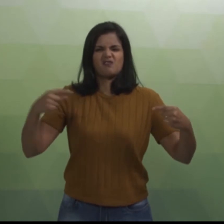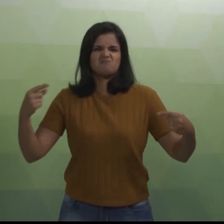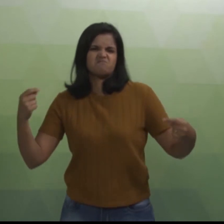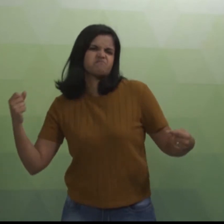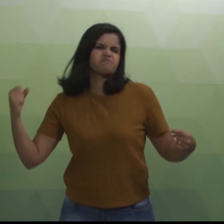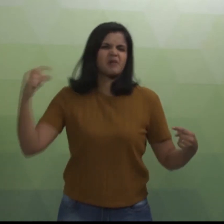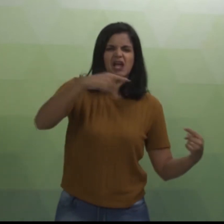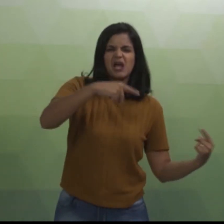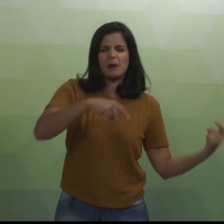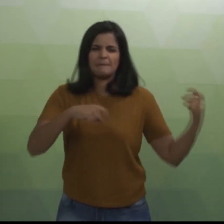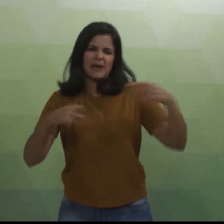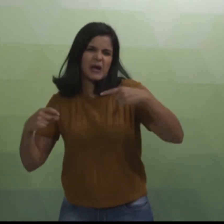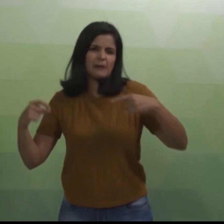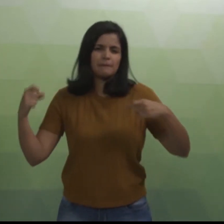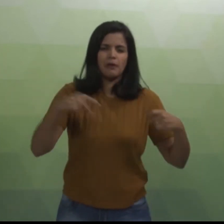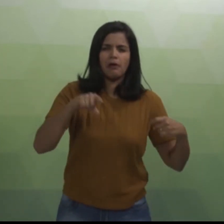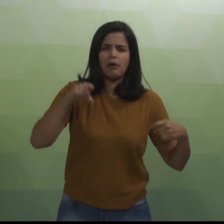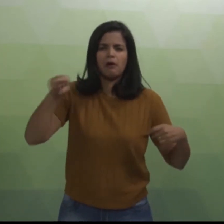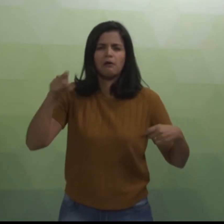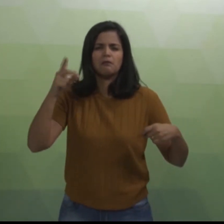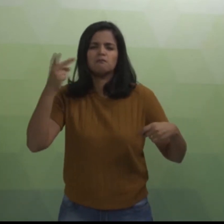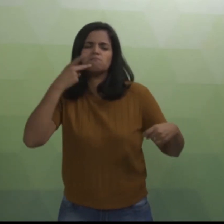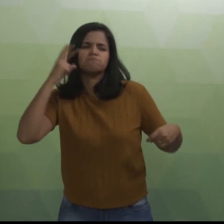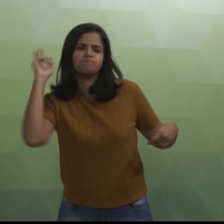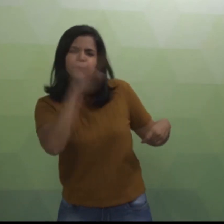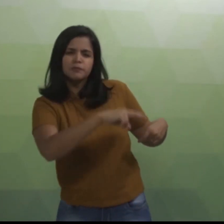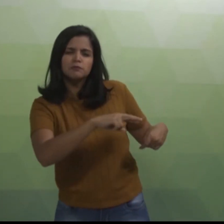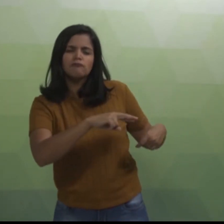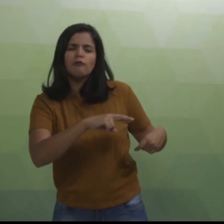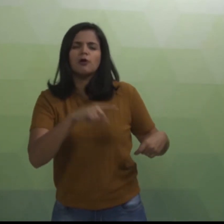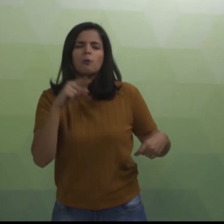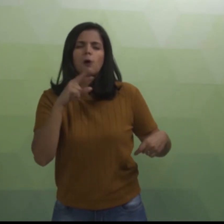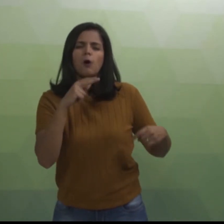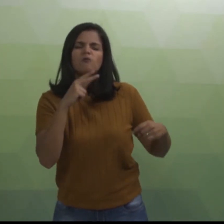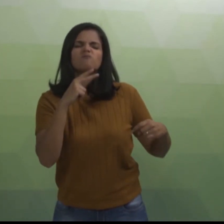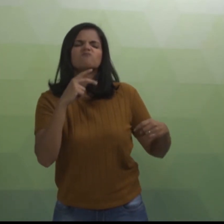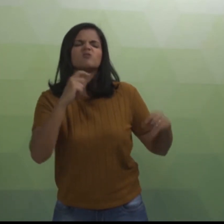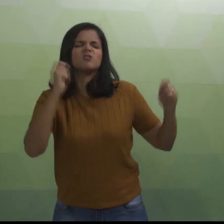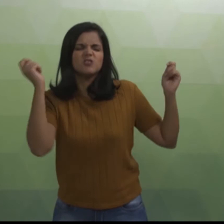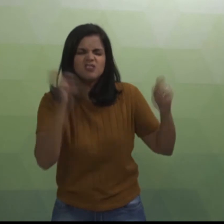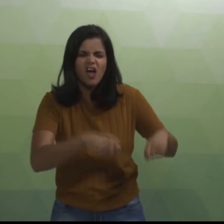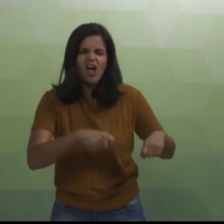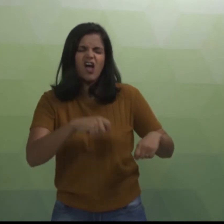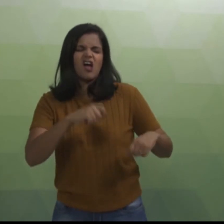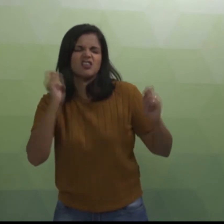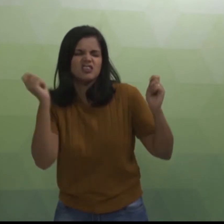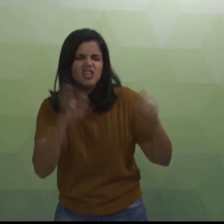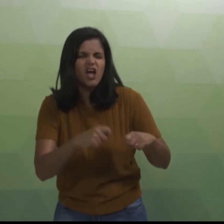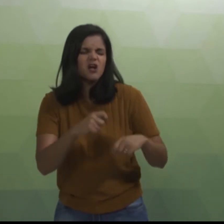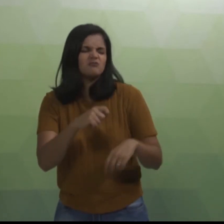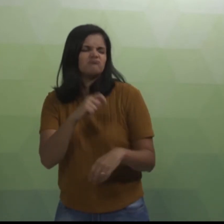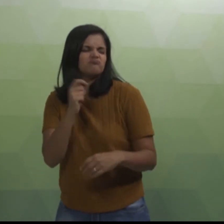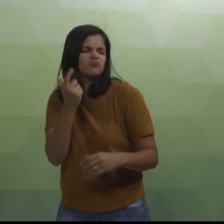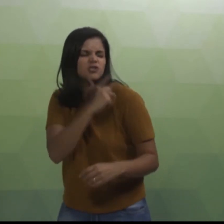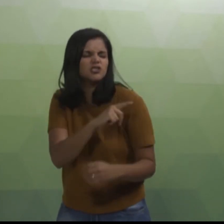em um contexto político, há uma discussão. Então, estamos ali, um debate político, na